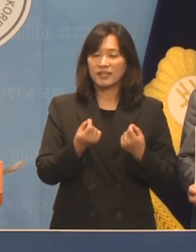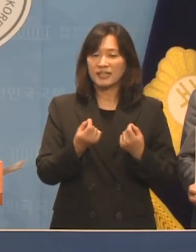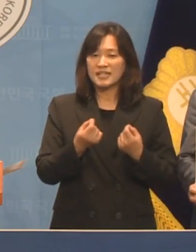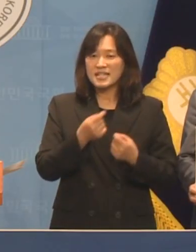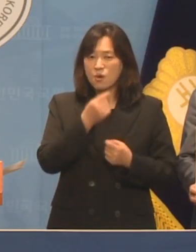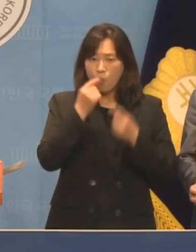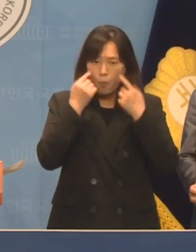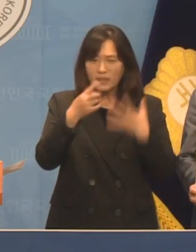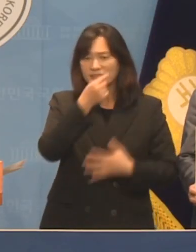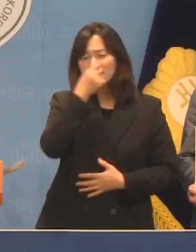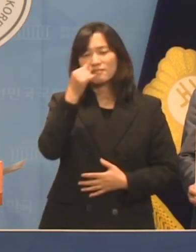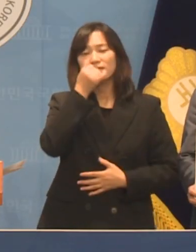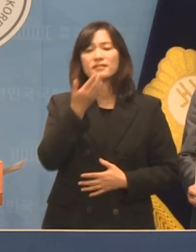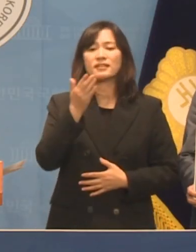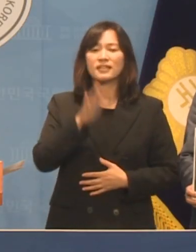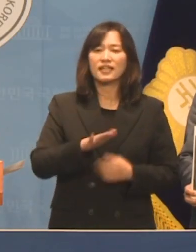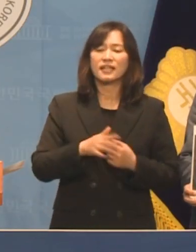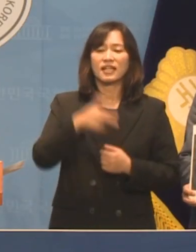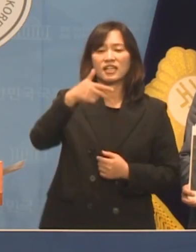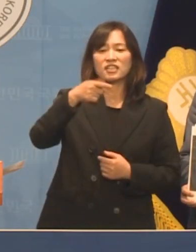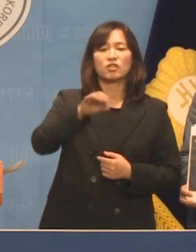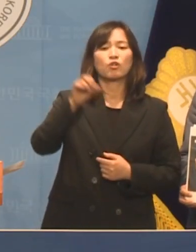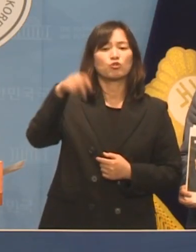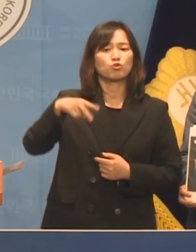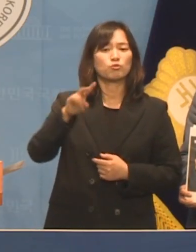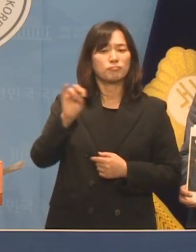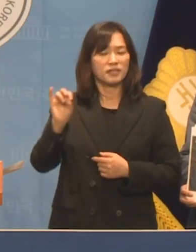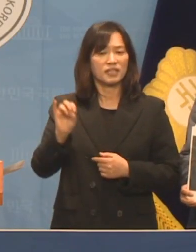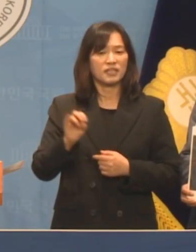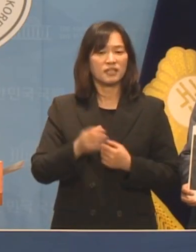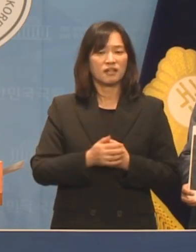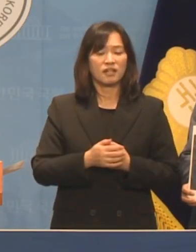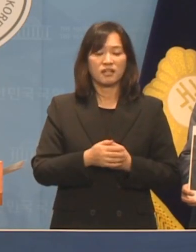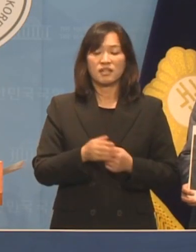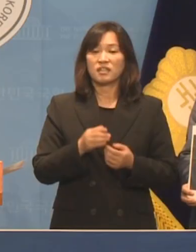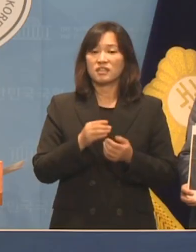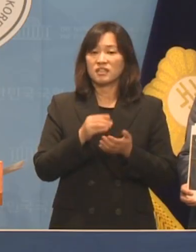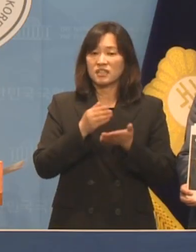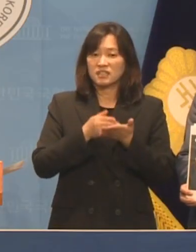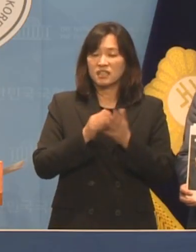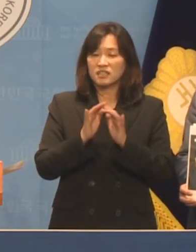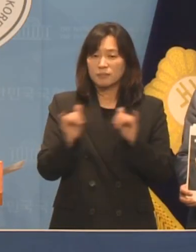증거가 있는데 정유미 창원지검장이 기자들과의